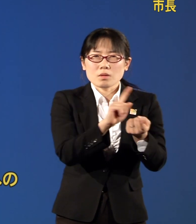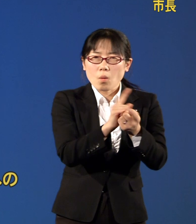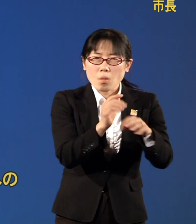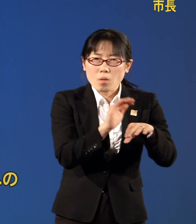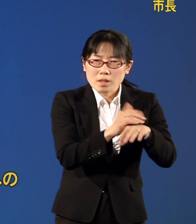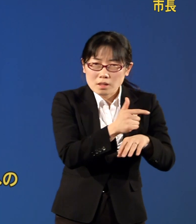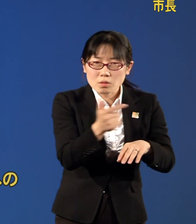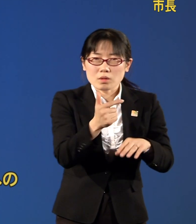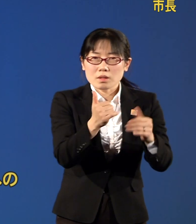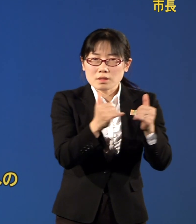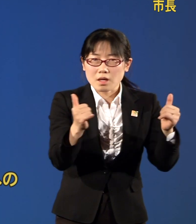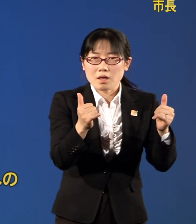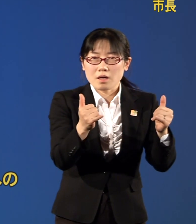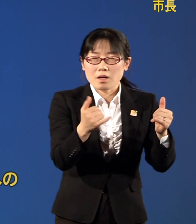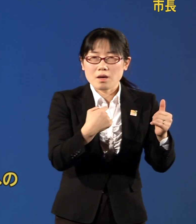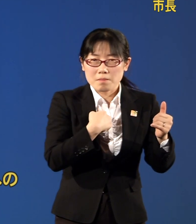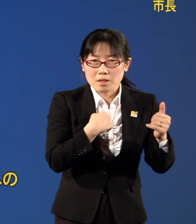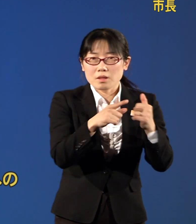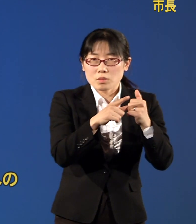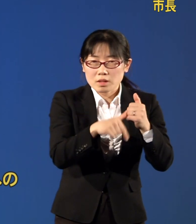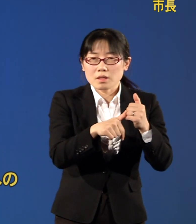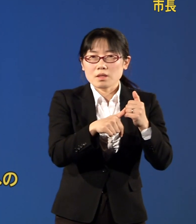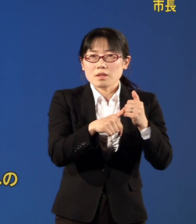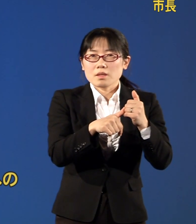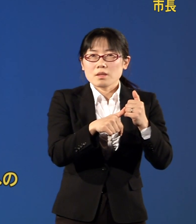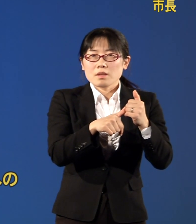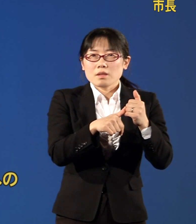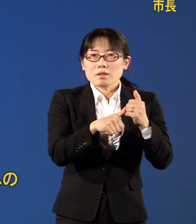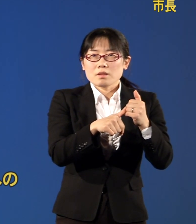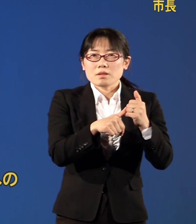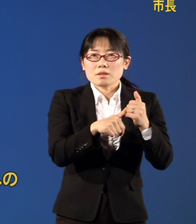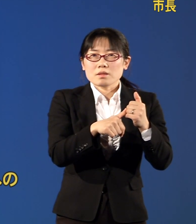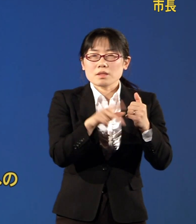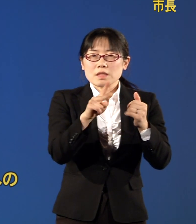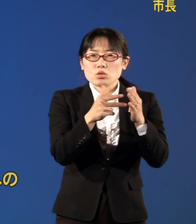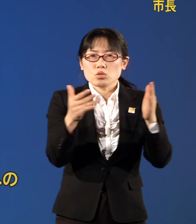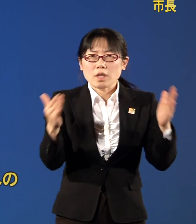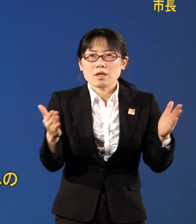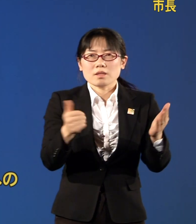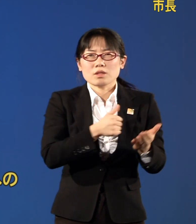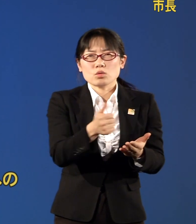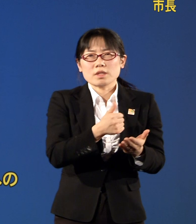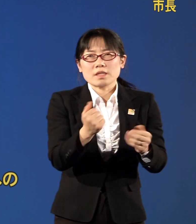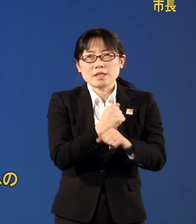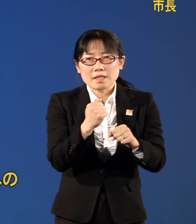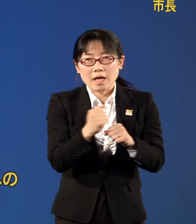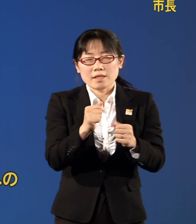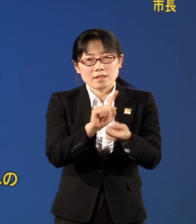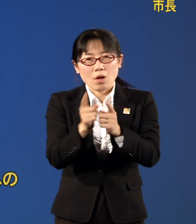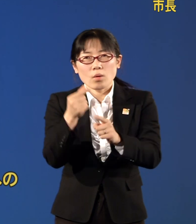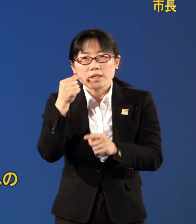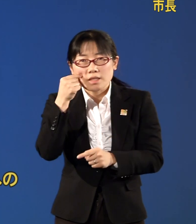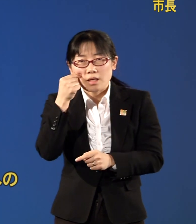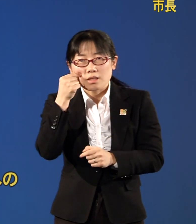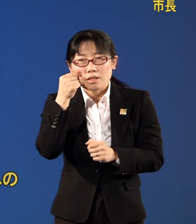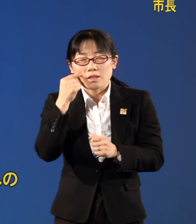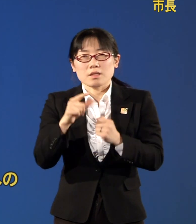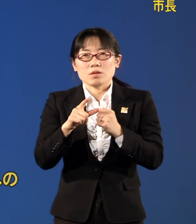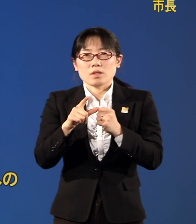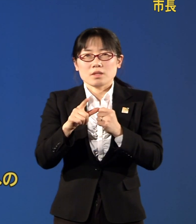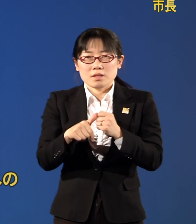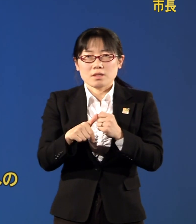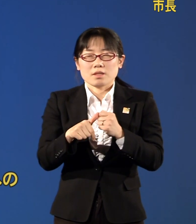濃厚接触者になったときに2週間出勤できない、対応できないというようなことになると、いわゆるそ